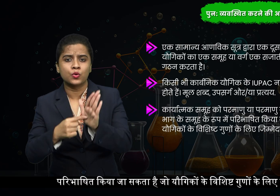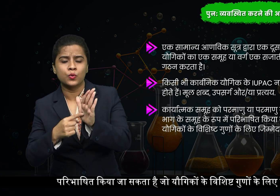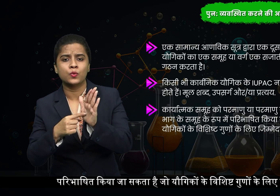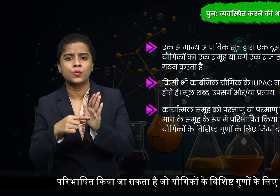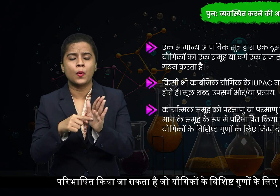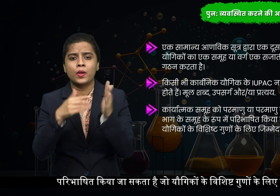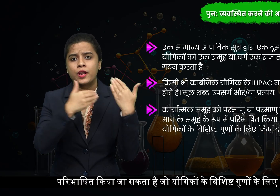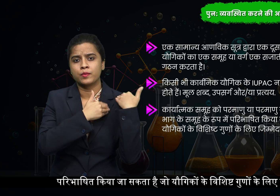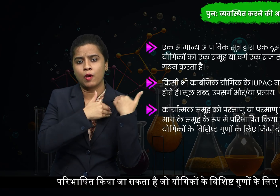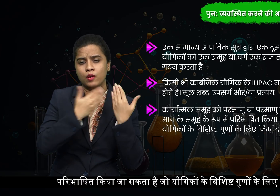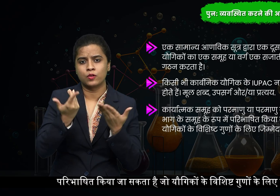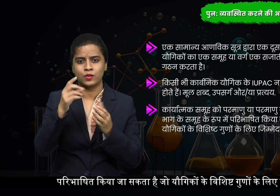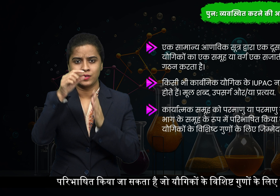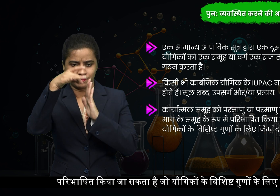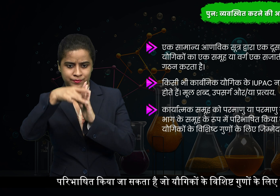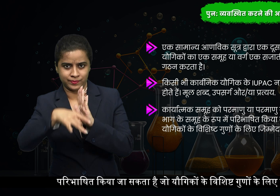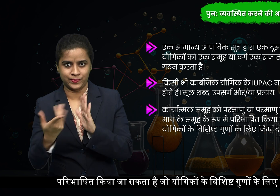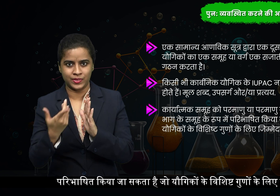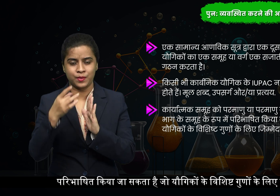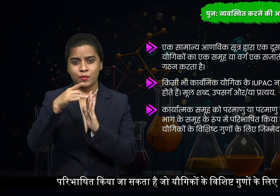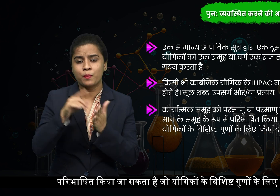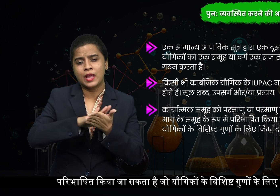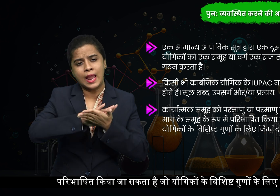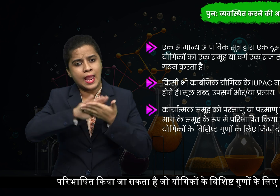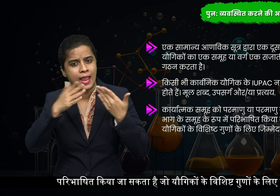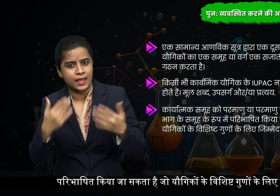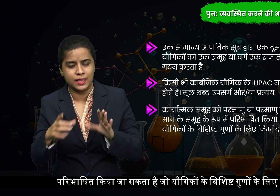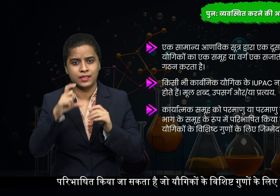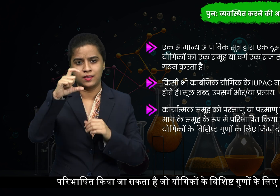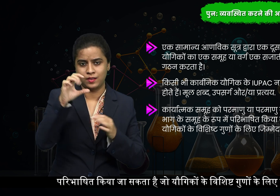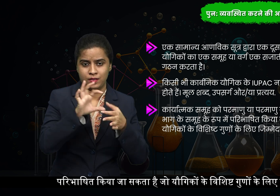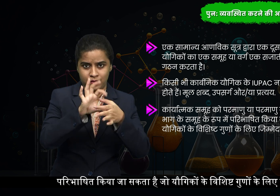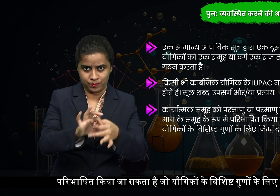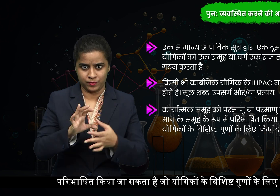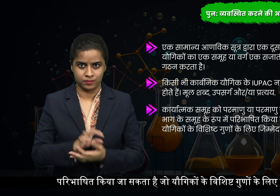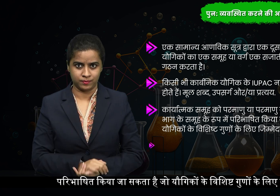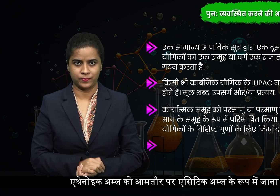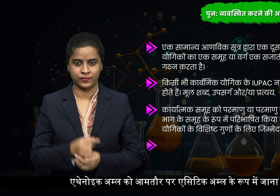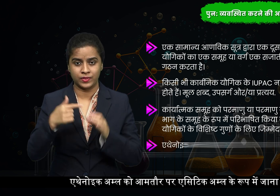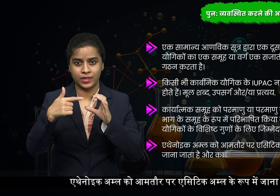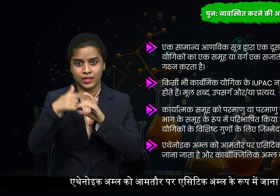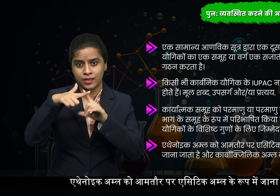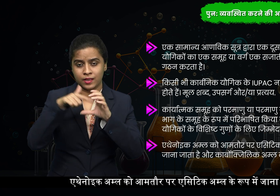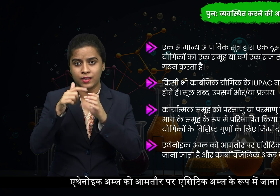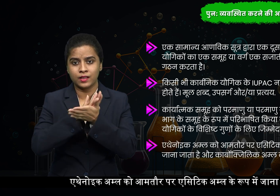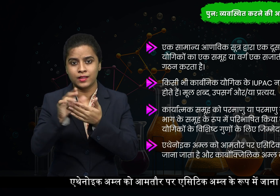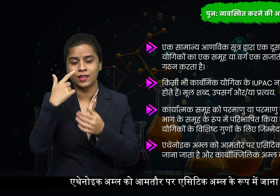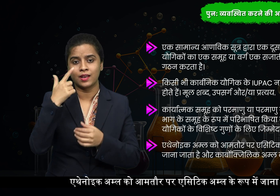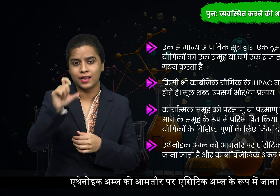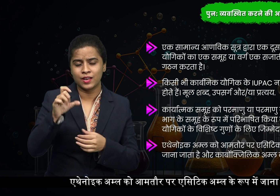जा सकता है, जो यौगिकों के विशिष्ट गुणों के लिए जिम्मेदार है। एथेनोइक अम्ल को आमतौर